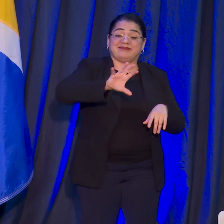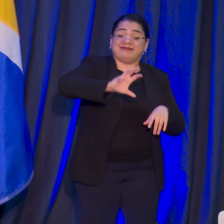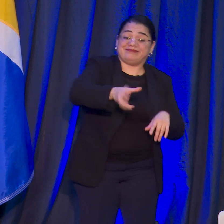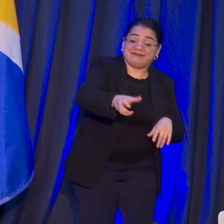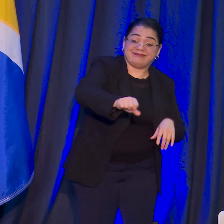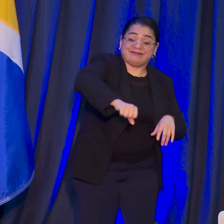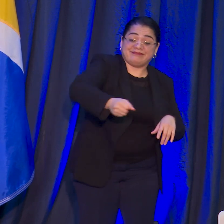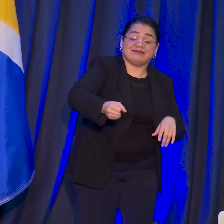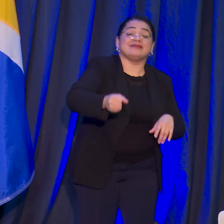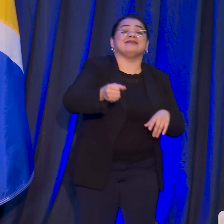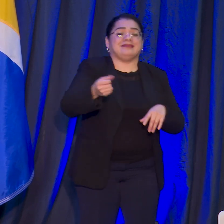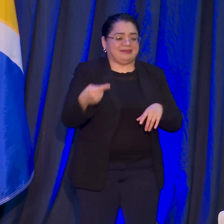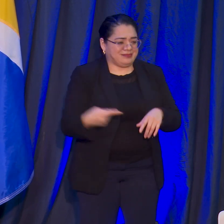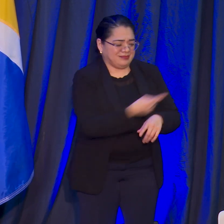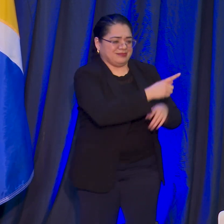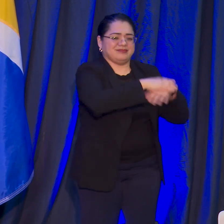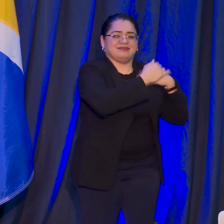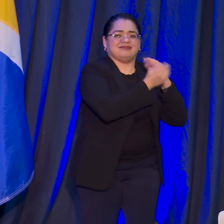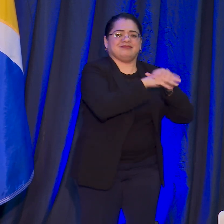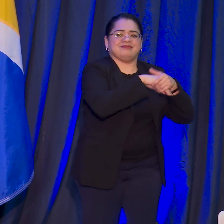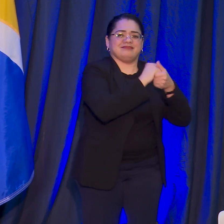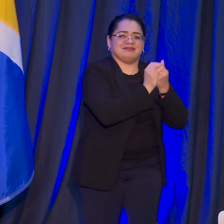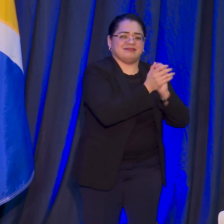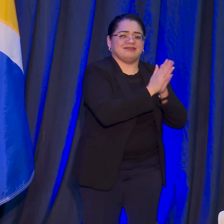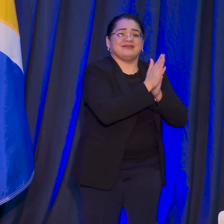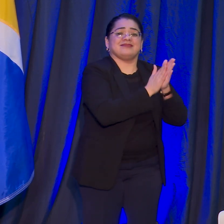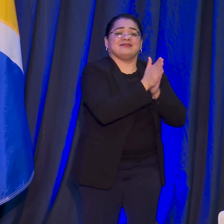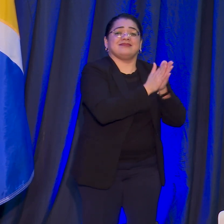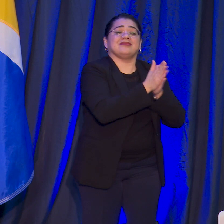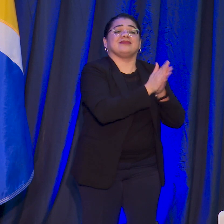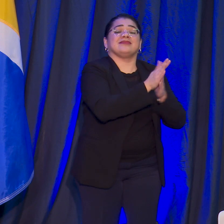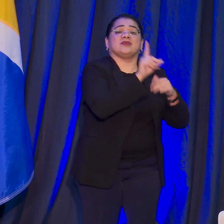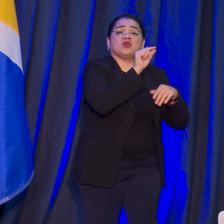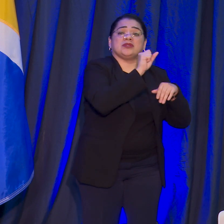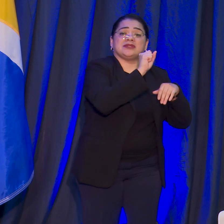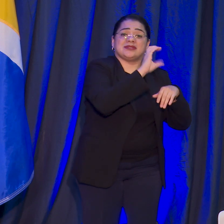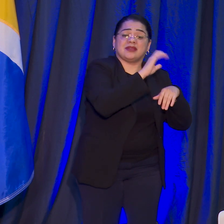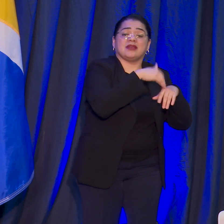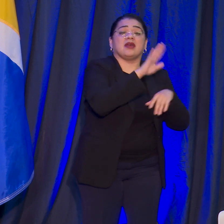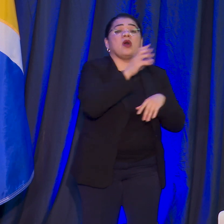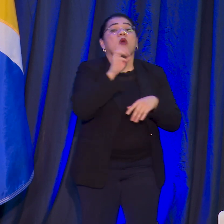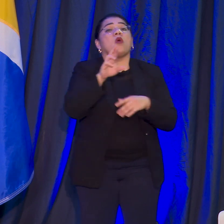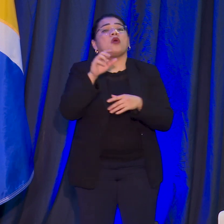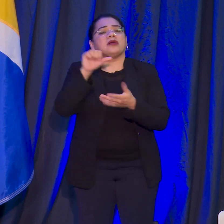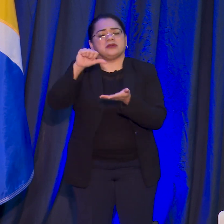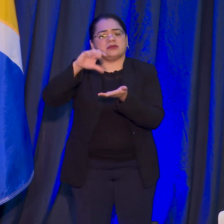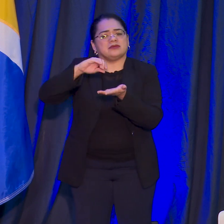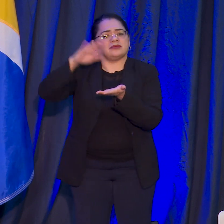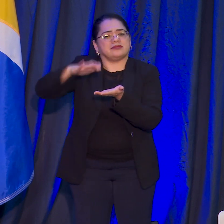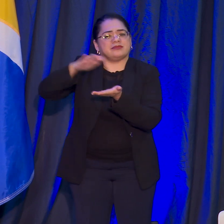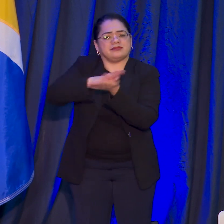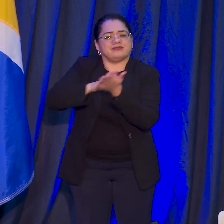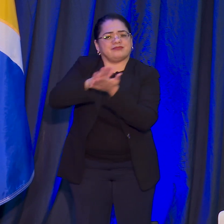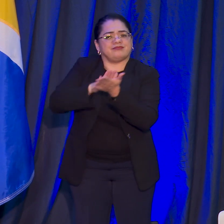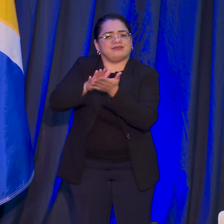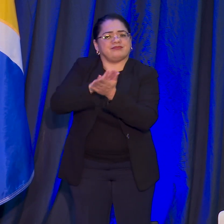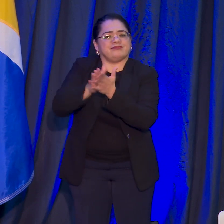eso, asegúrense de usar hand sanitizer o gel para limpiarse las manos.